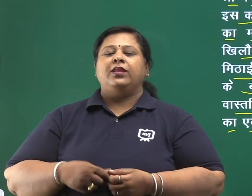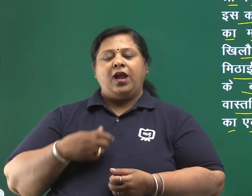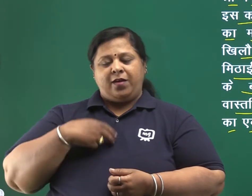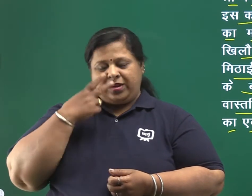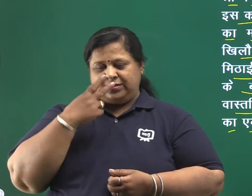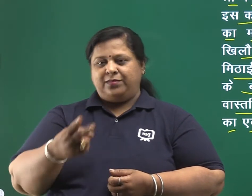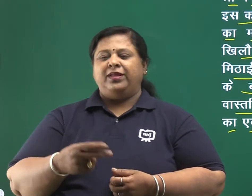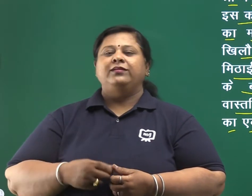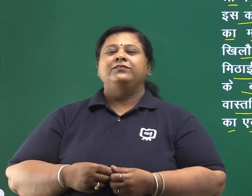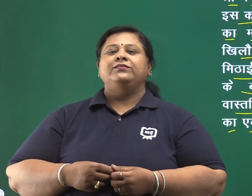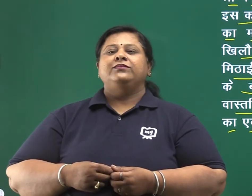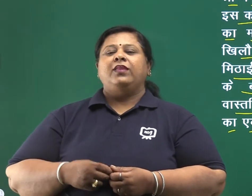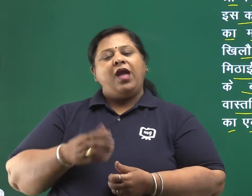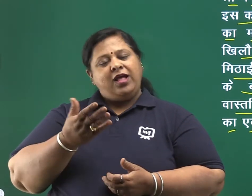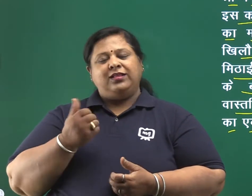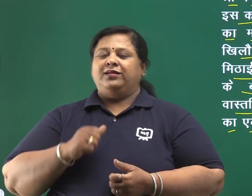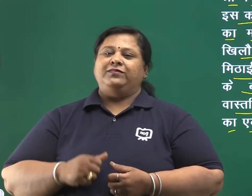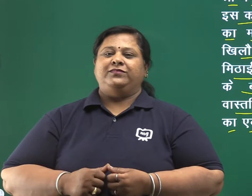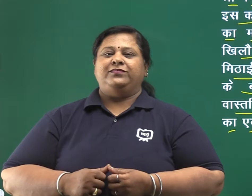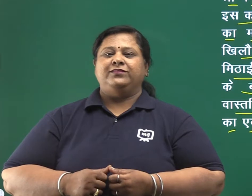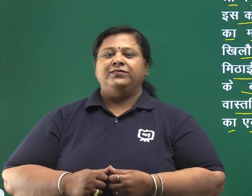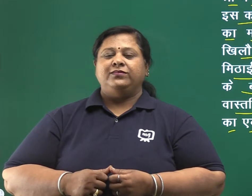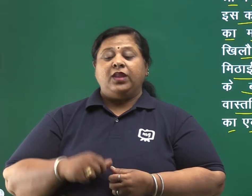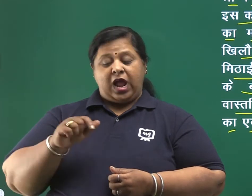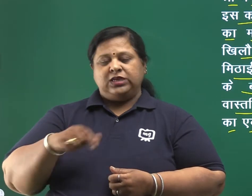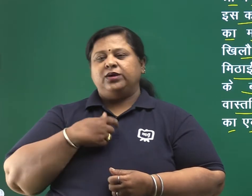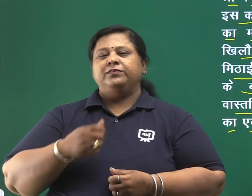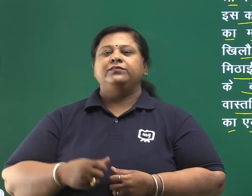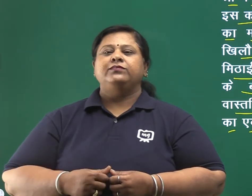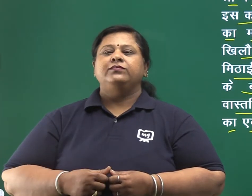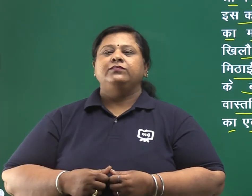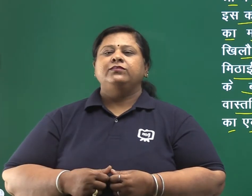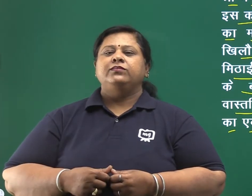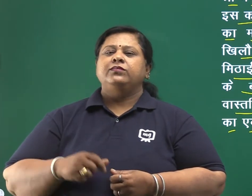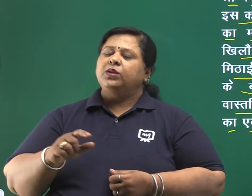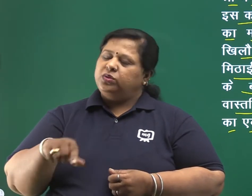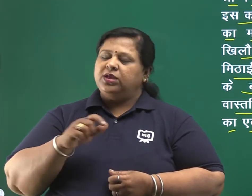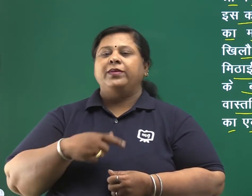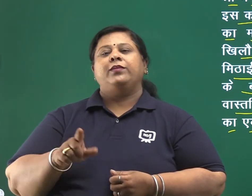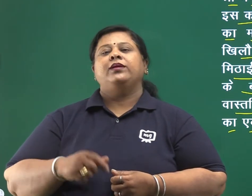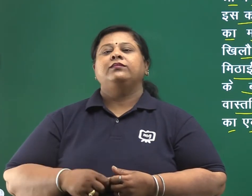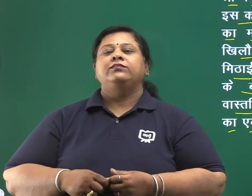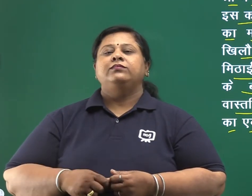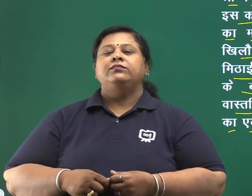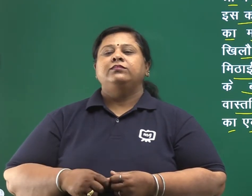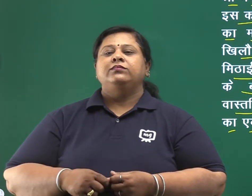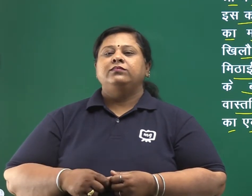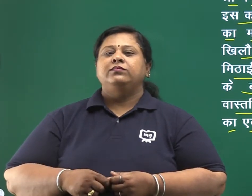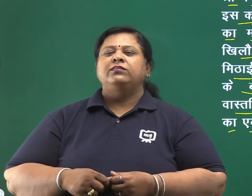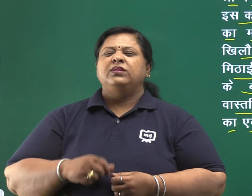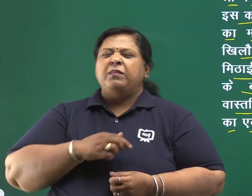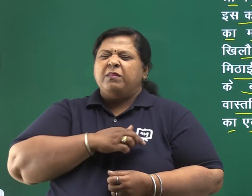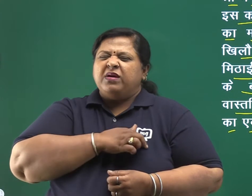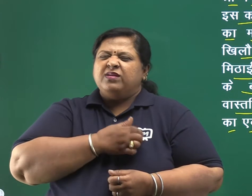हमारे सामने आता है। आज हम उसी के बारे में